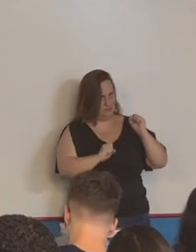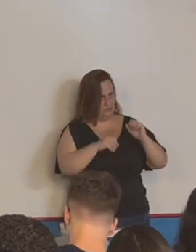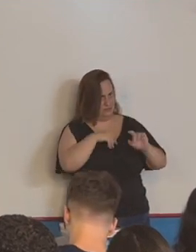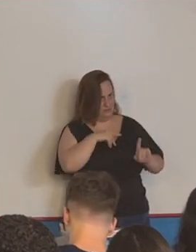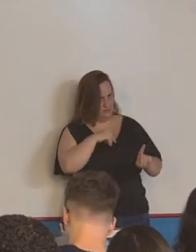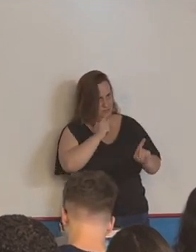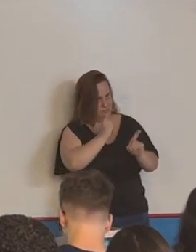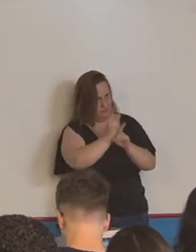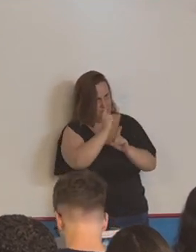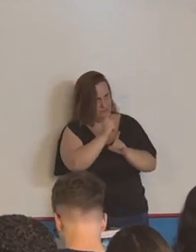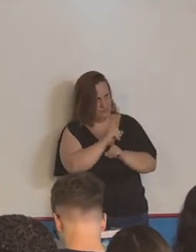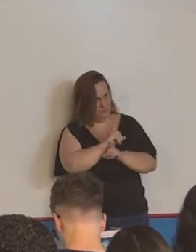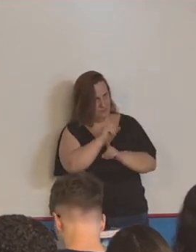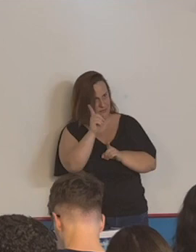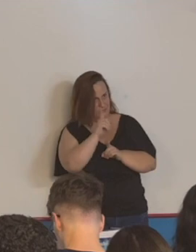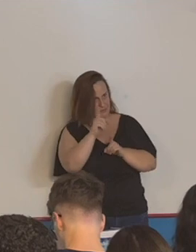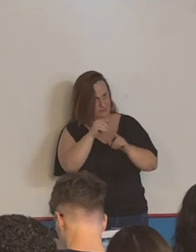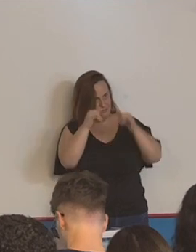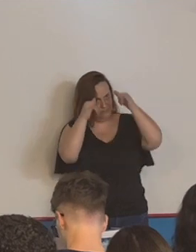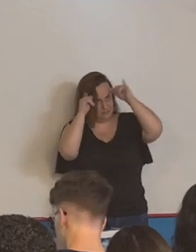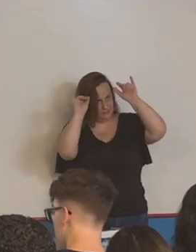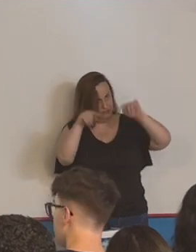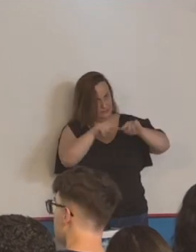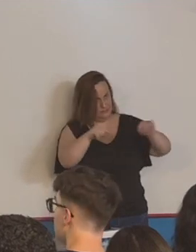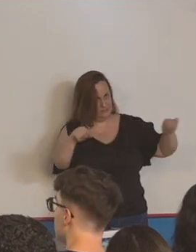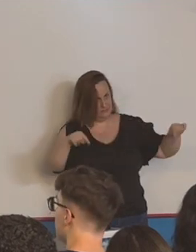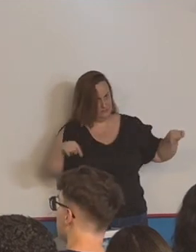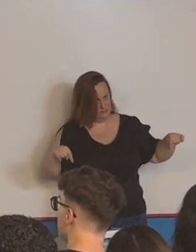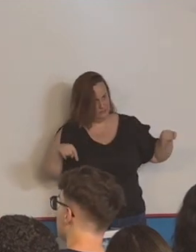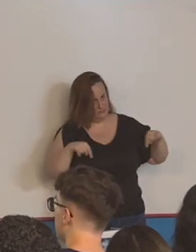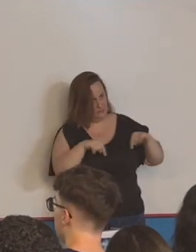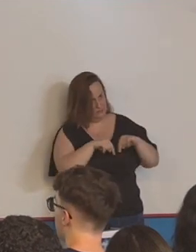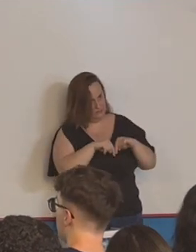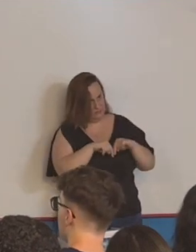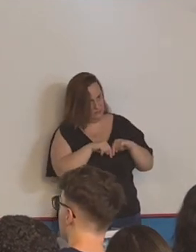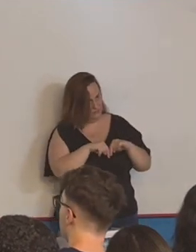fazenda. Eu vou passando algumas imagens aqui para